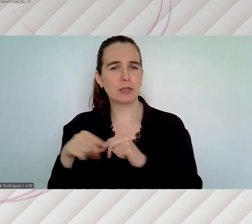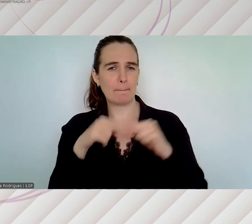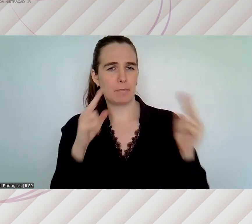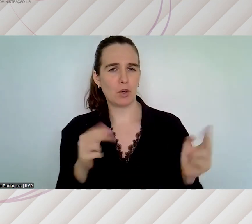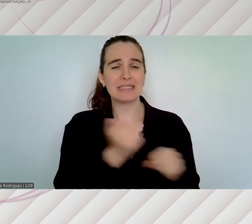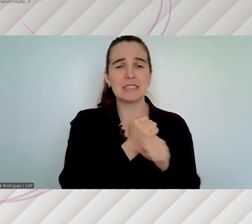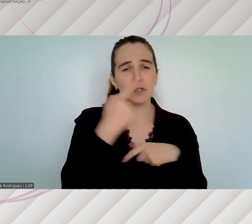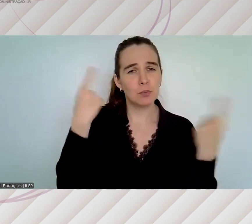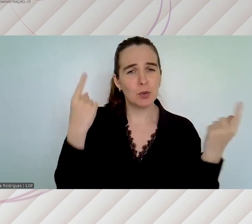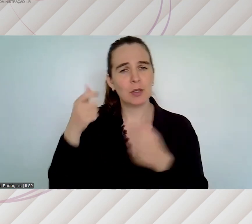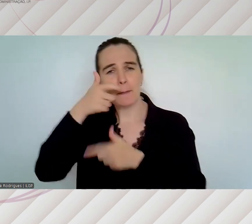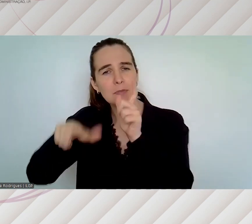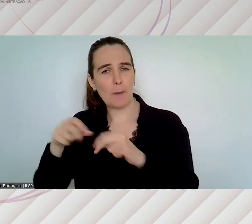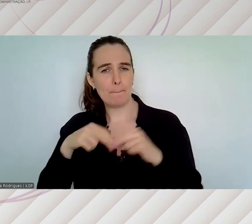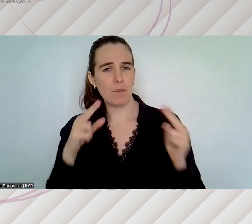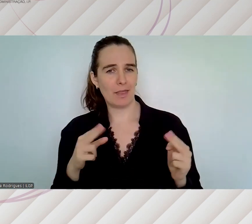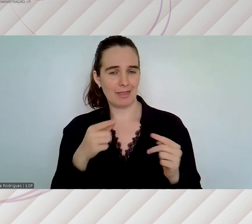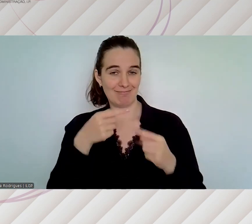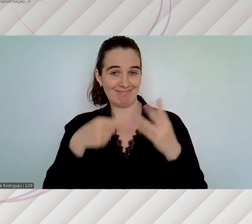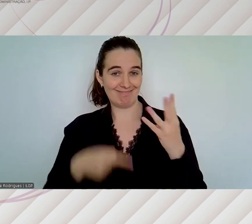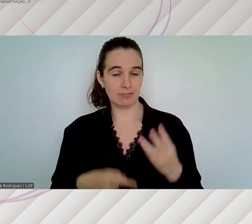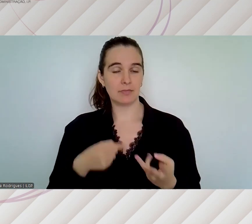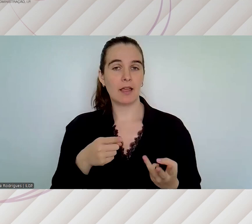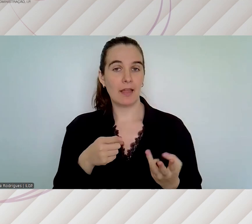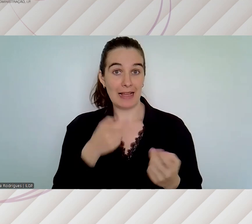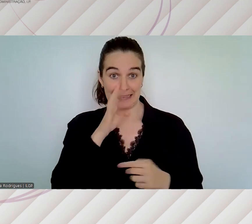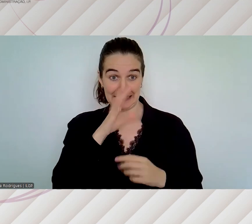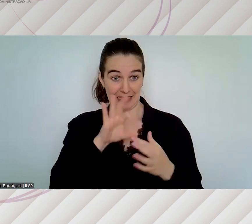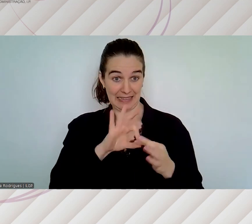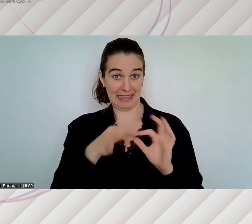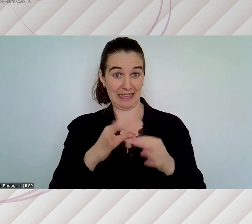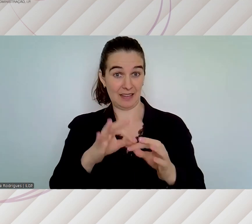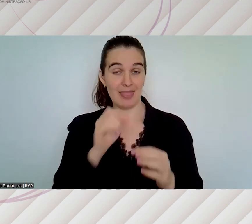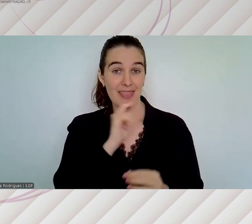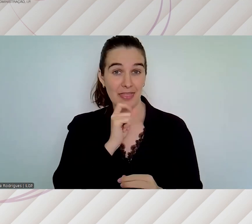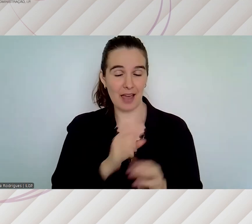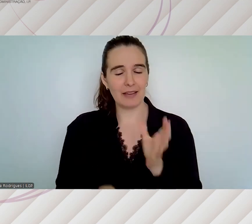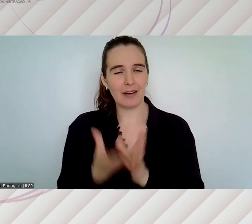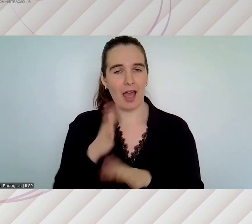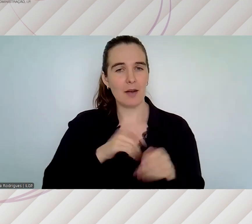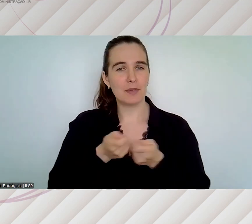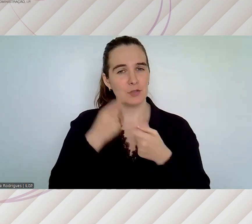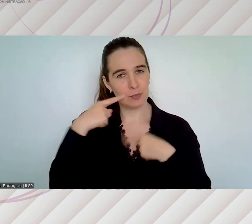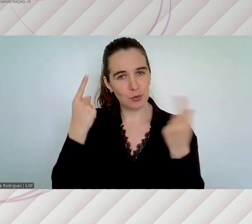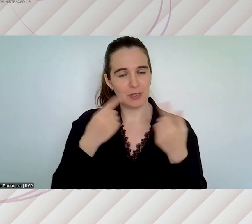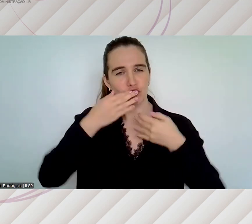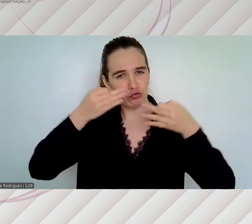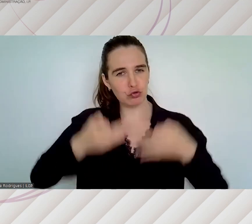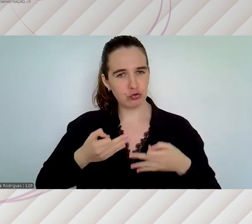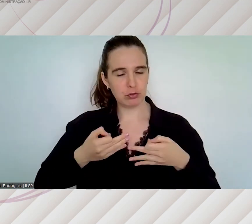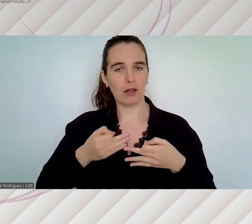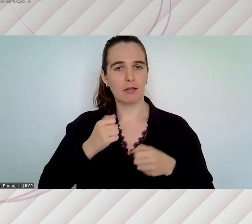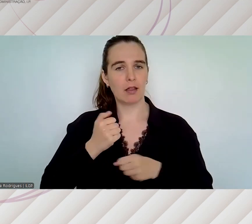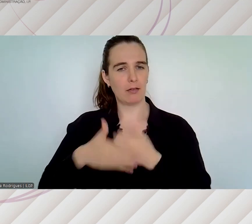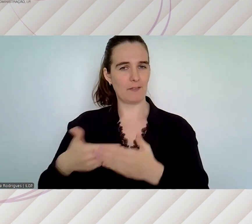e os cidadãos. É neste cruzamento que se constrói uma administração pública mais justa e mais eficaz. Dizia-vos que o